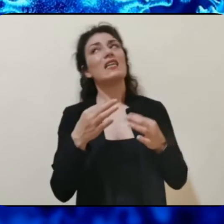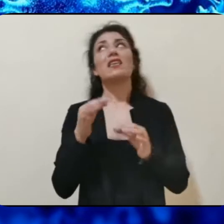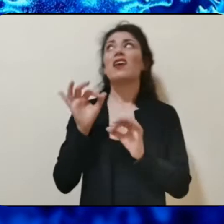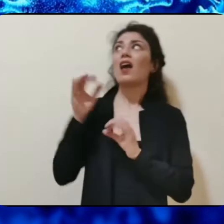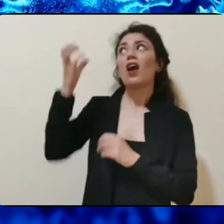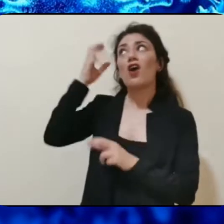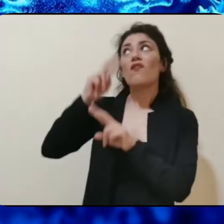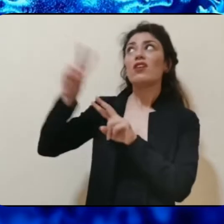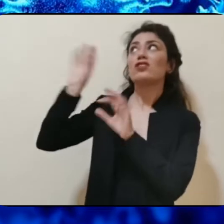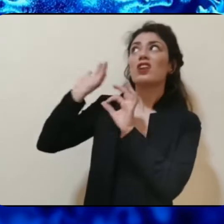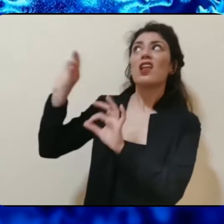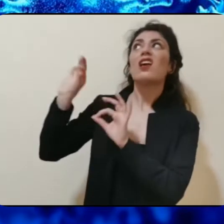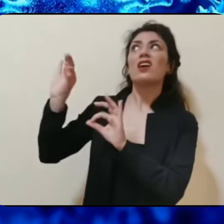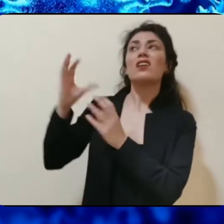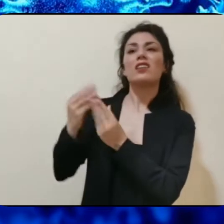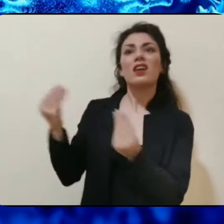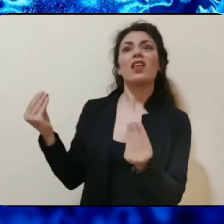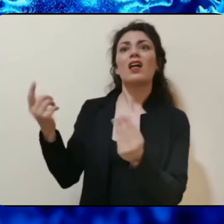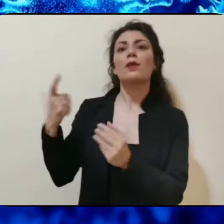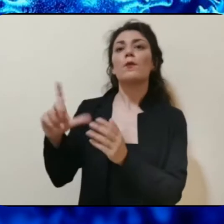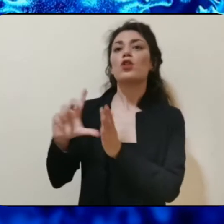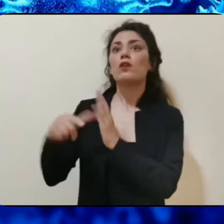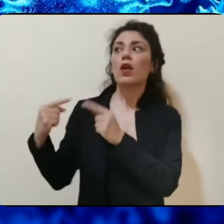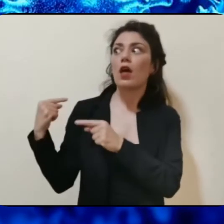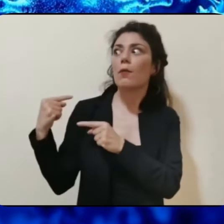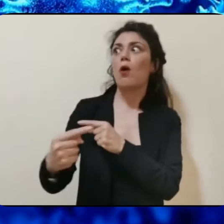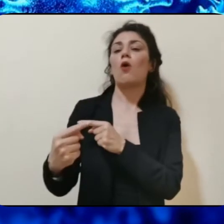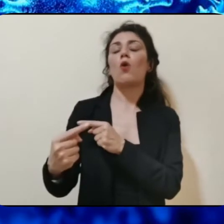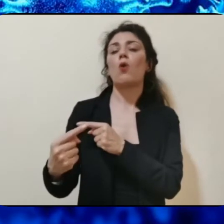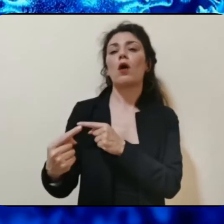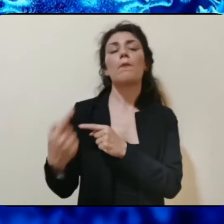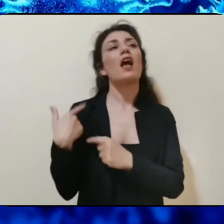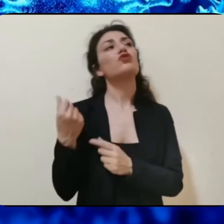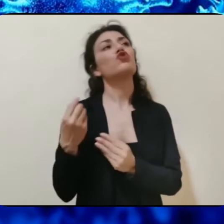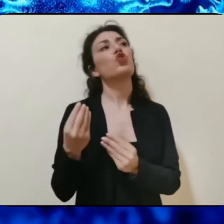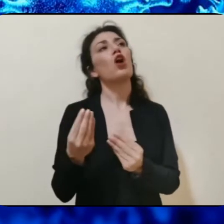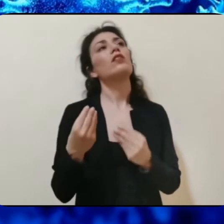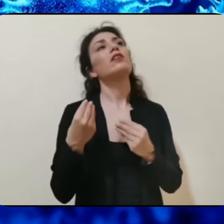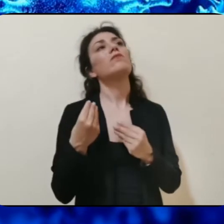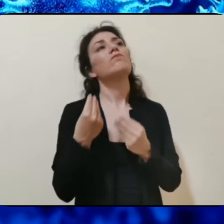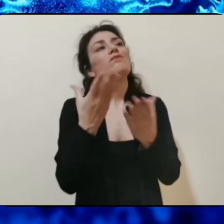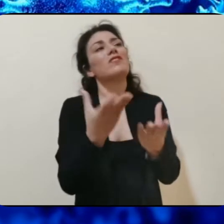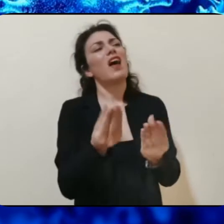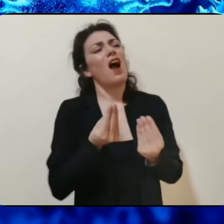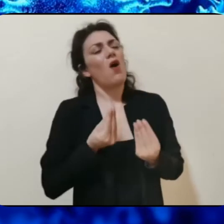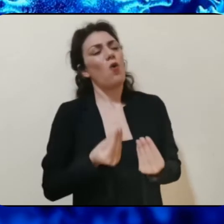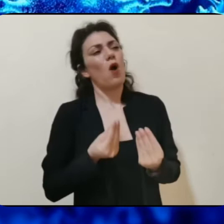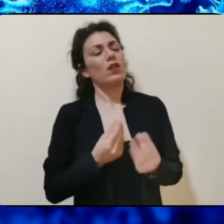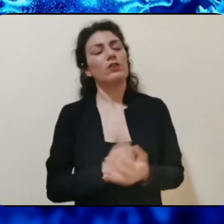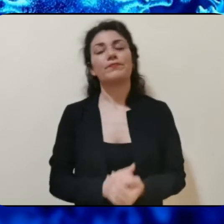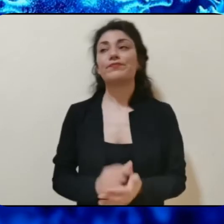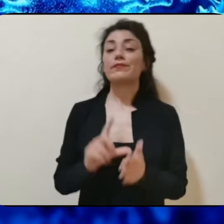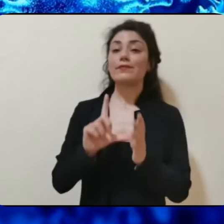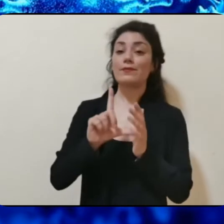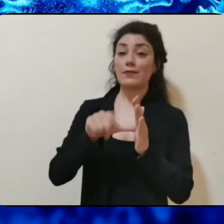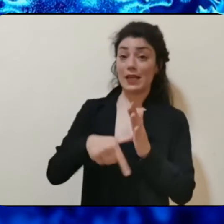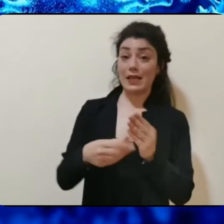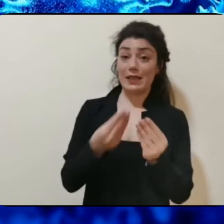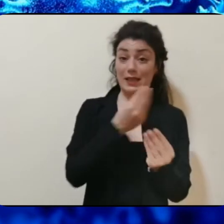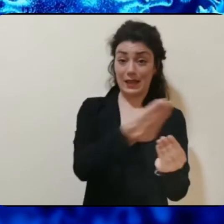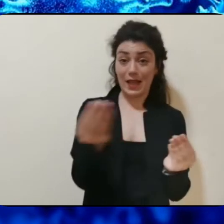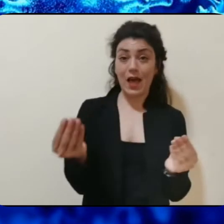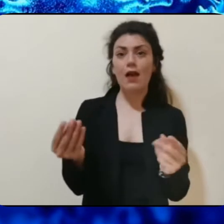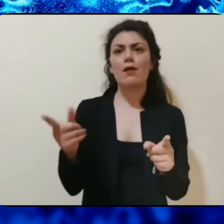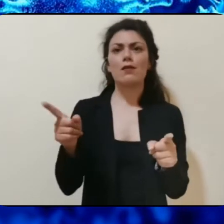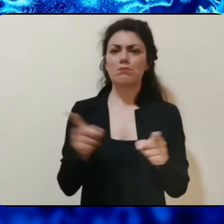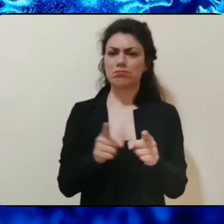critiche, rivolte anche al governo nazionale, sono stati in quanto tempo arrivano i soldi? Allora, i tempi